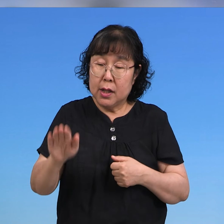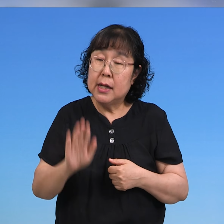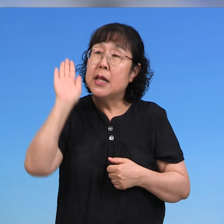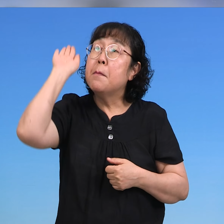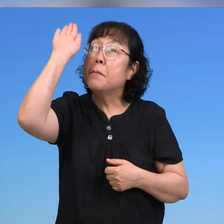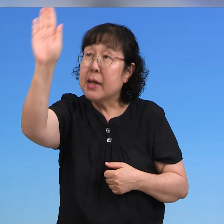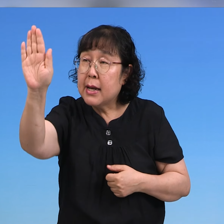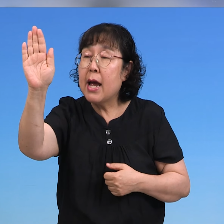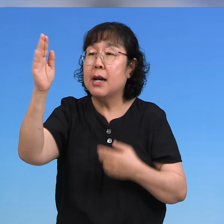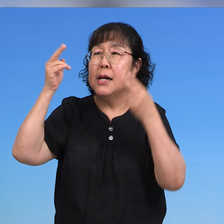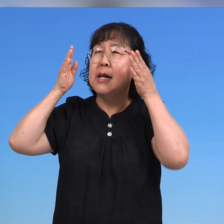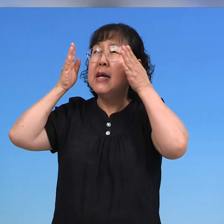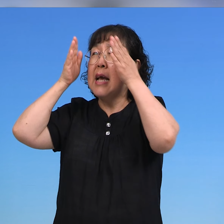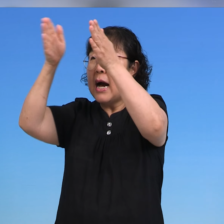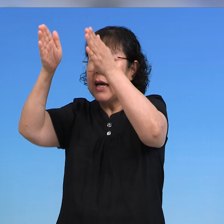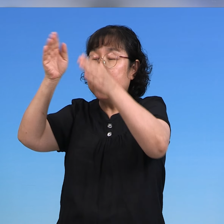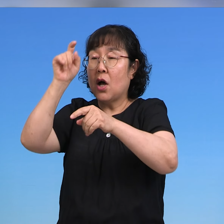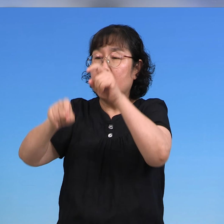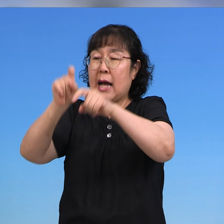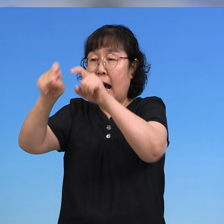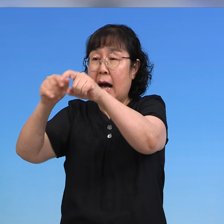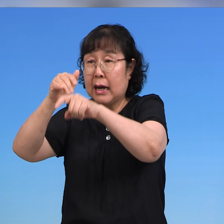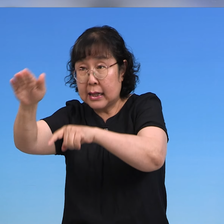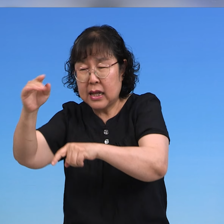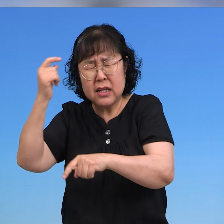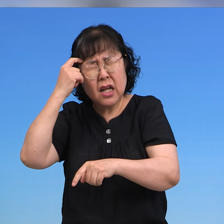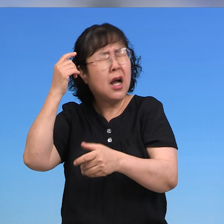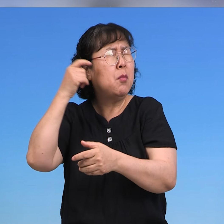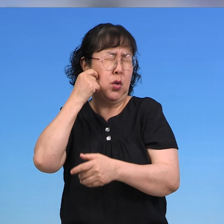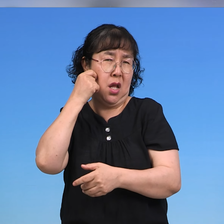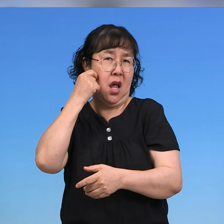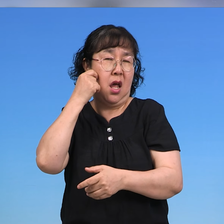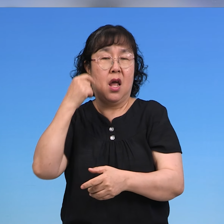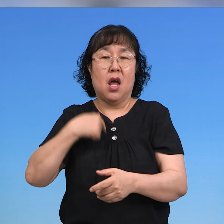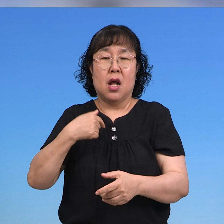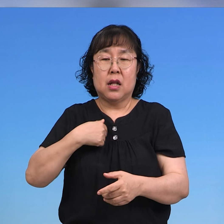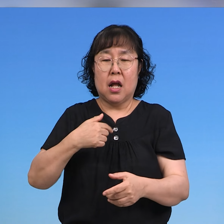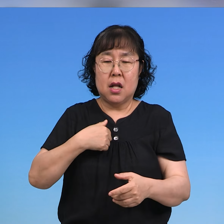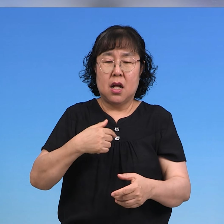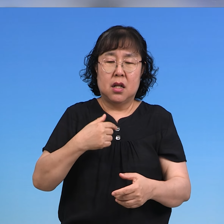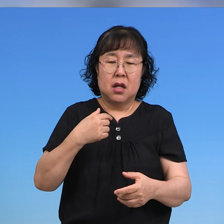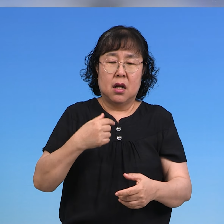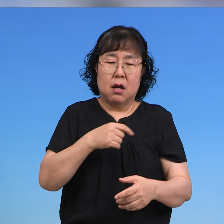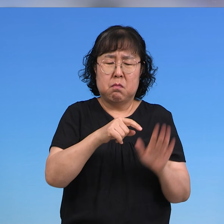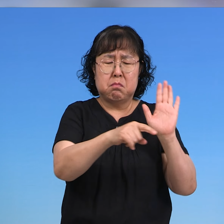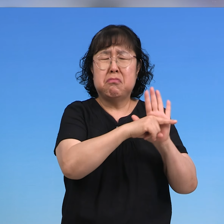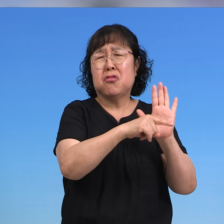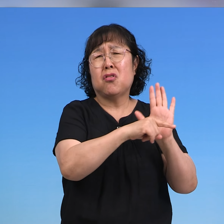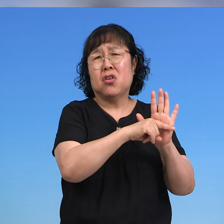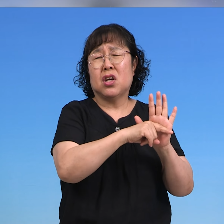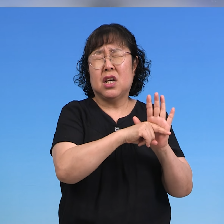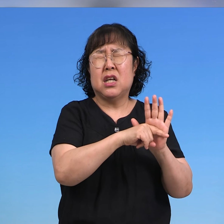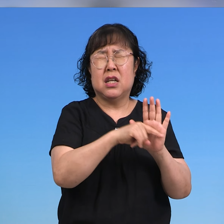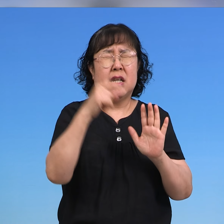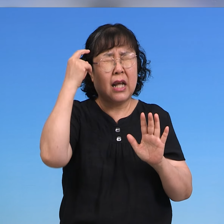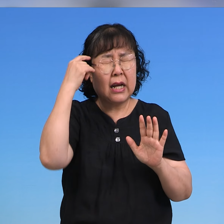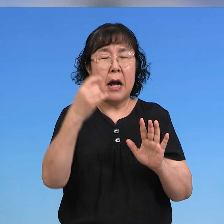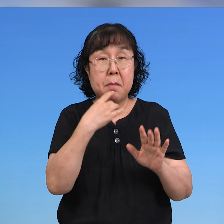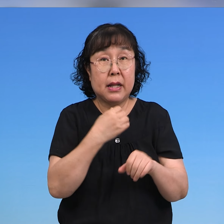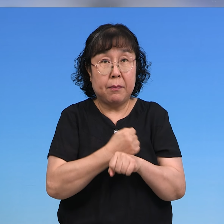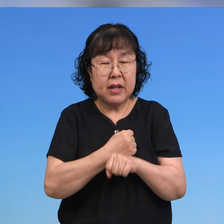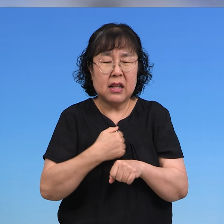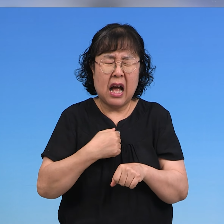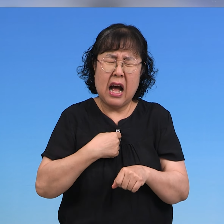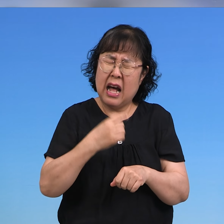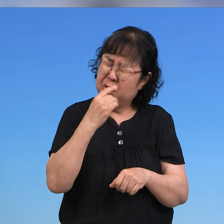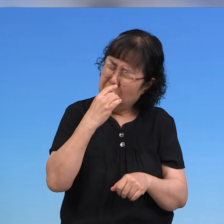우리 미래는 이렇다, 이 상상을 하지 못하고 이제 절망적인 상상, 이제 우리는 죽었다, 우리 끝났다, 이게 이제